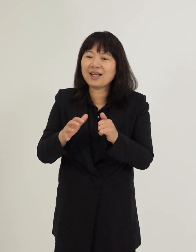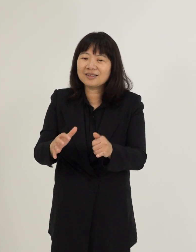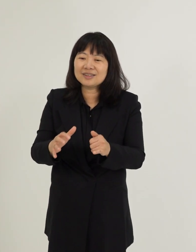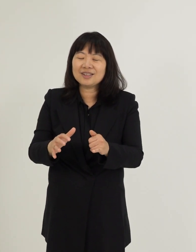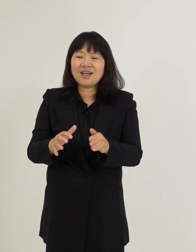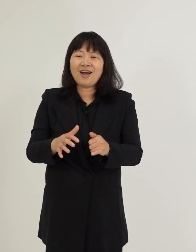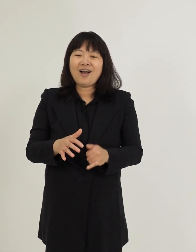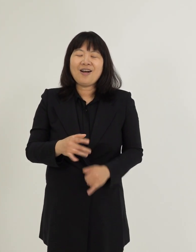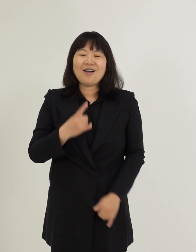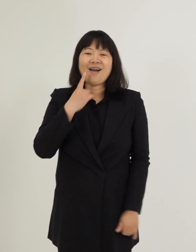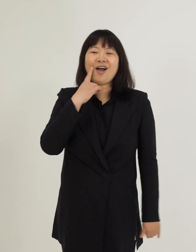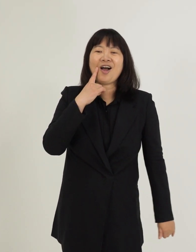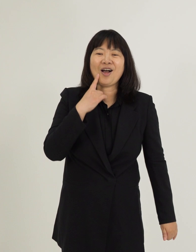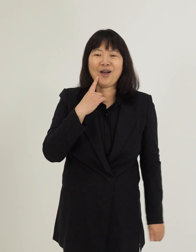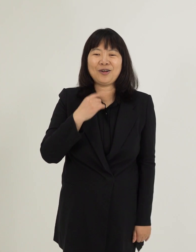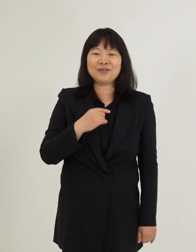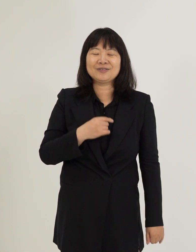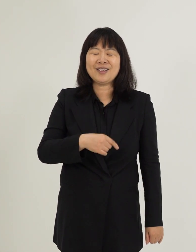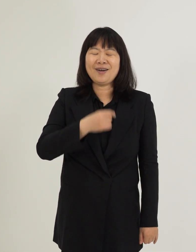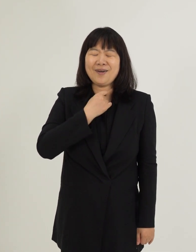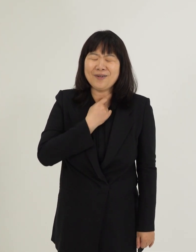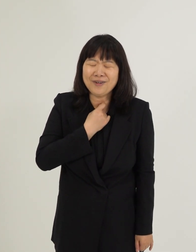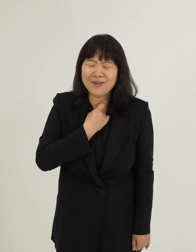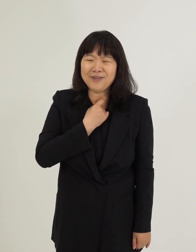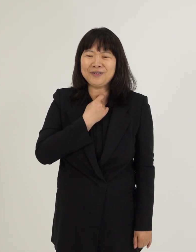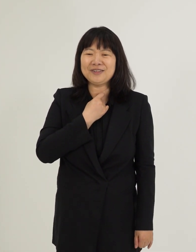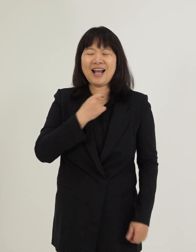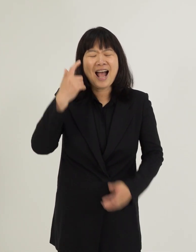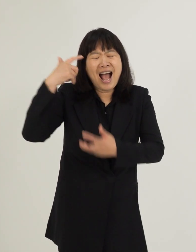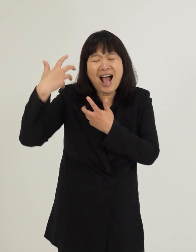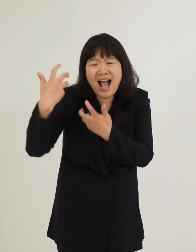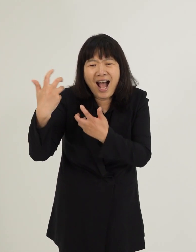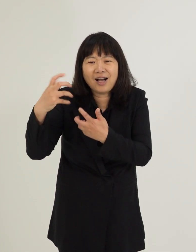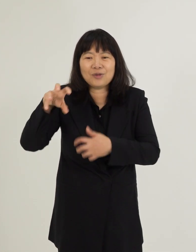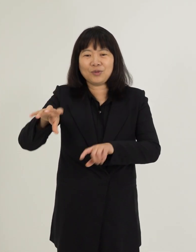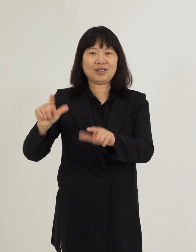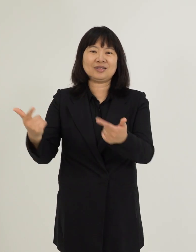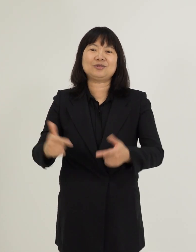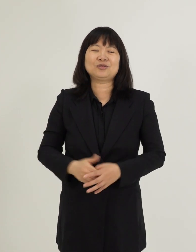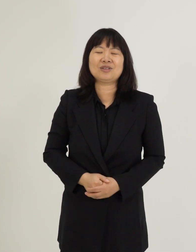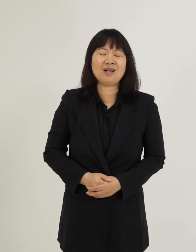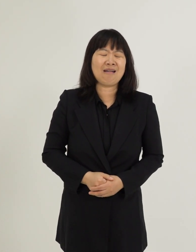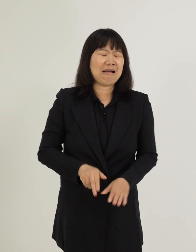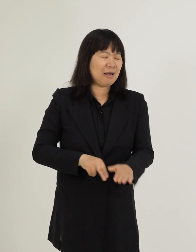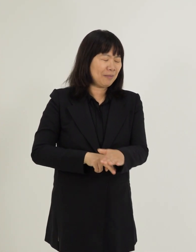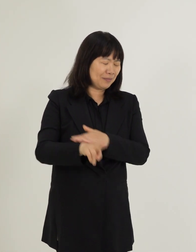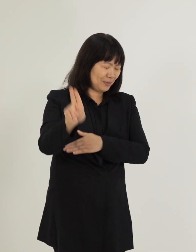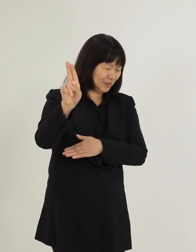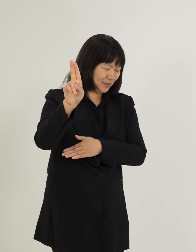아니고 누구나 만들고 싶은 그런 세상이 아니라 회피하고